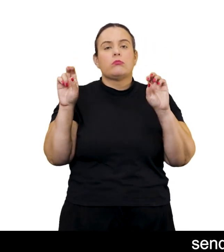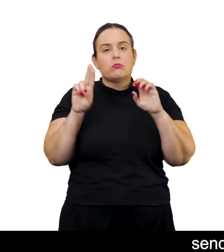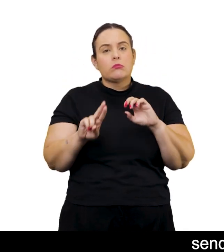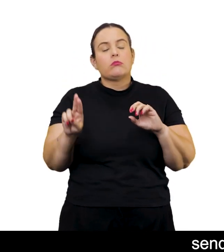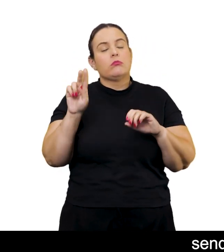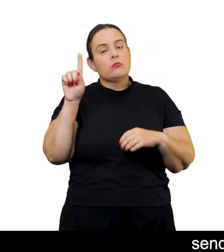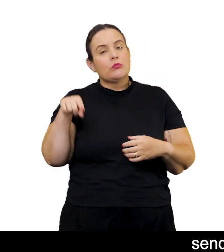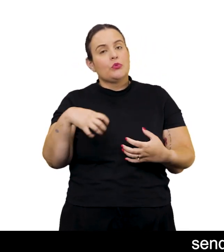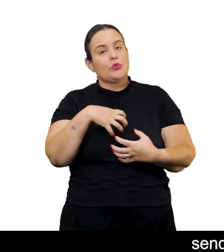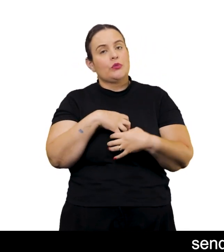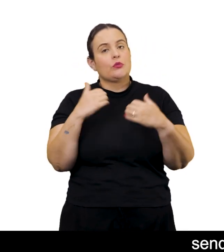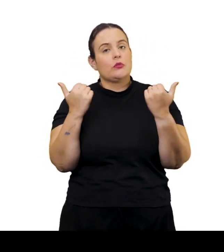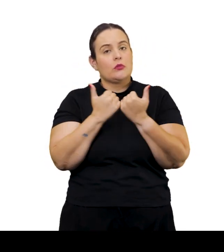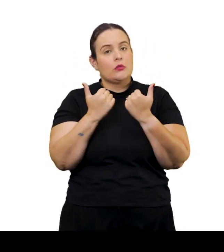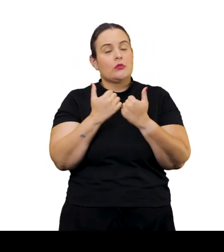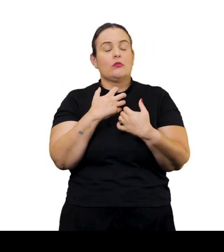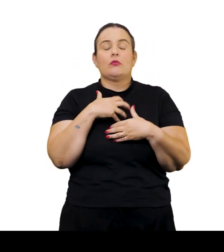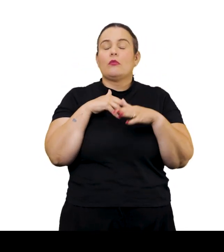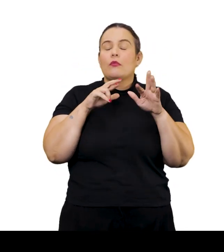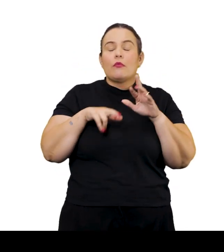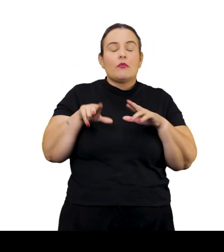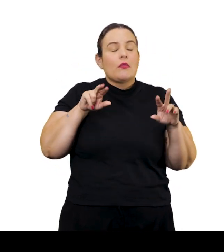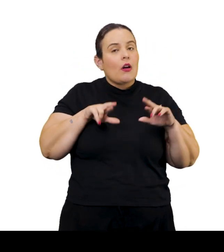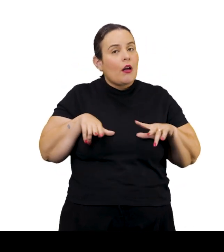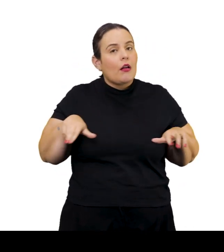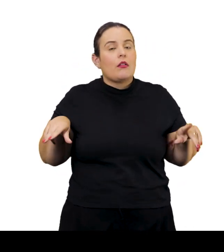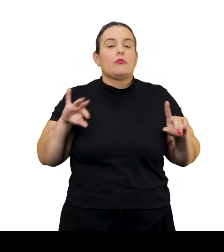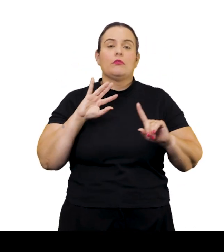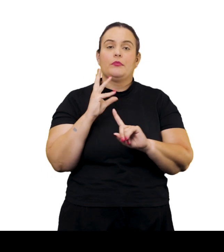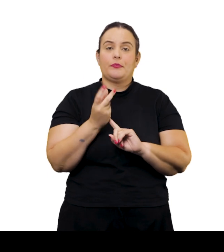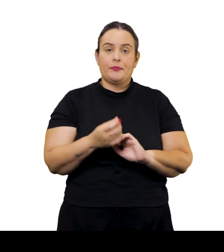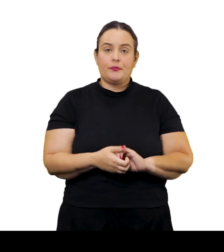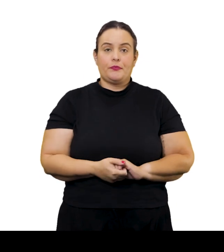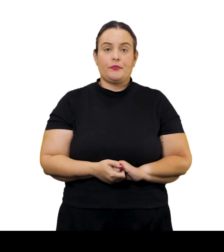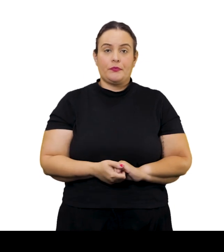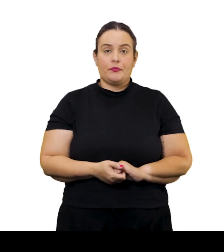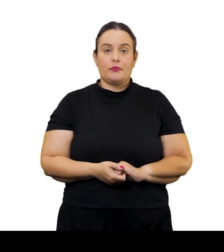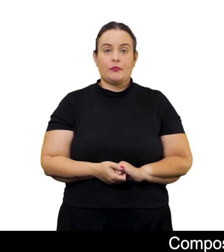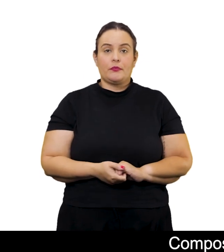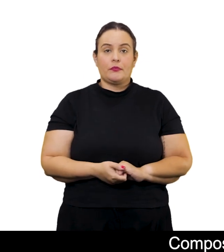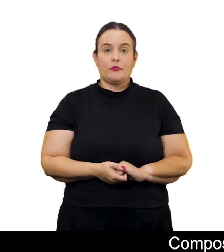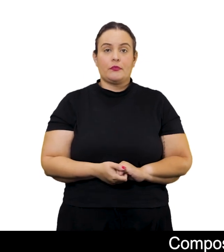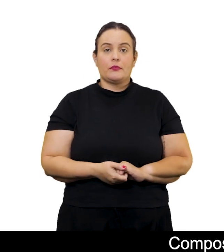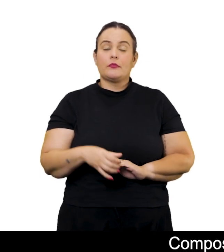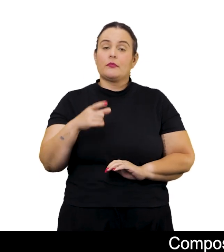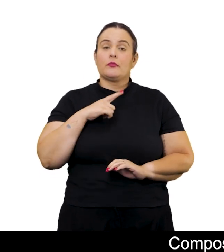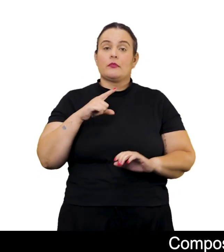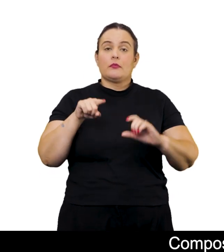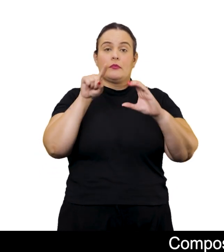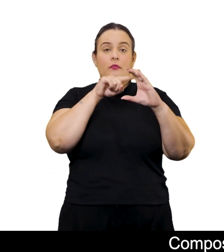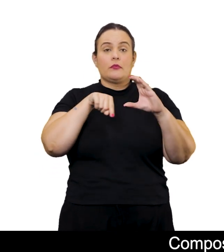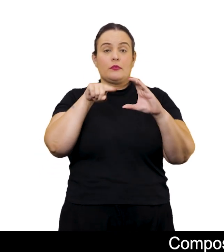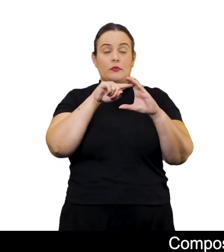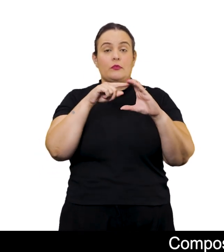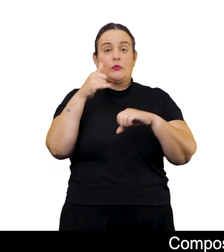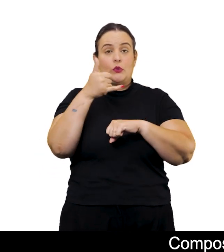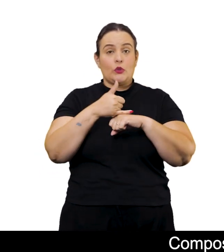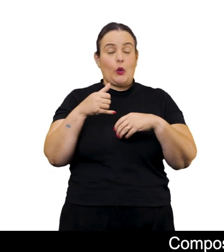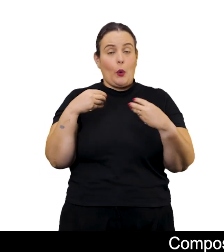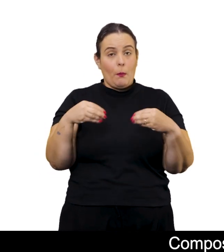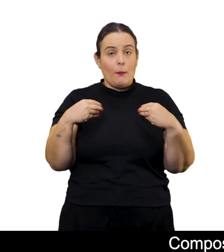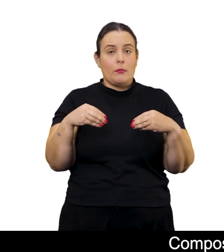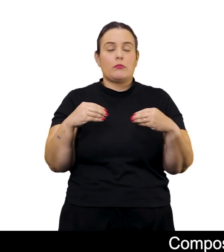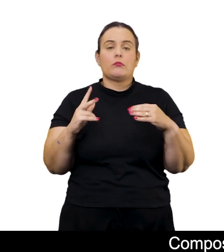também como arma de defesa em diversas performances da artista. Composta de círculos de alumínio